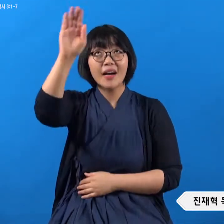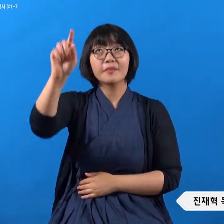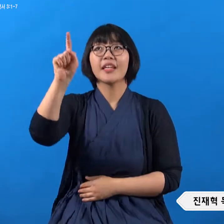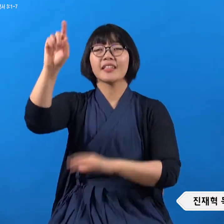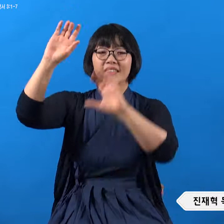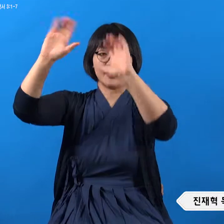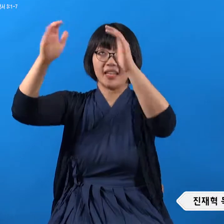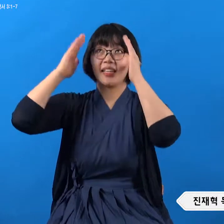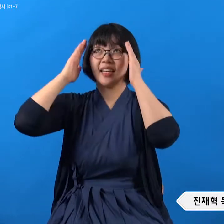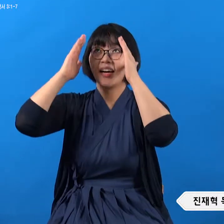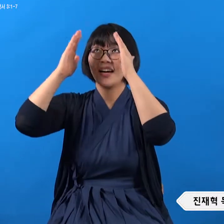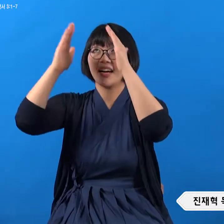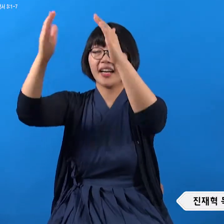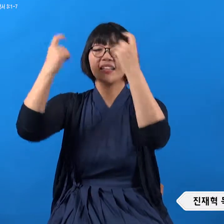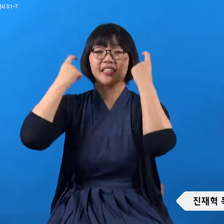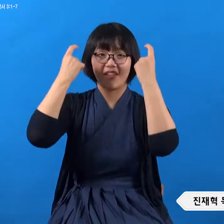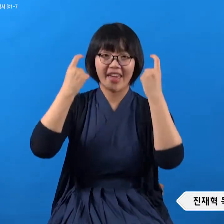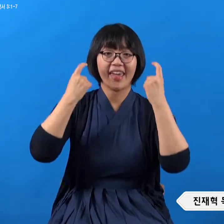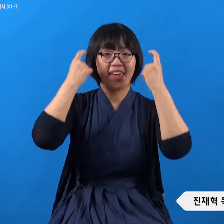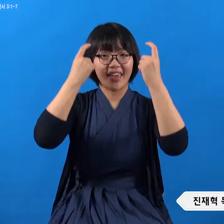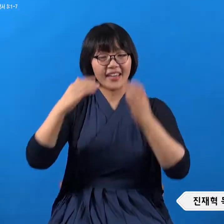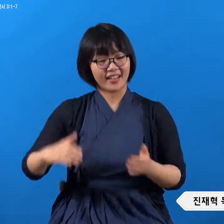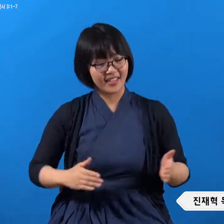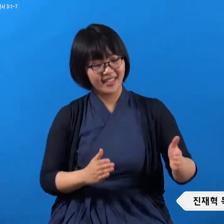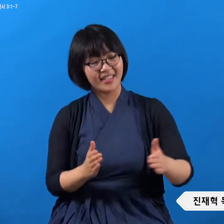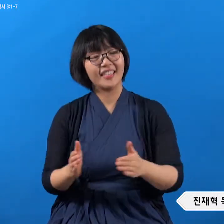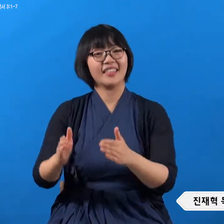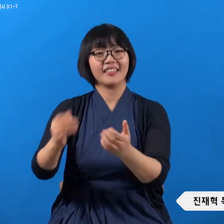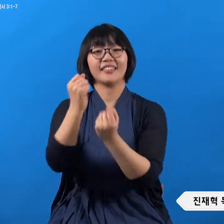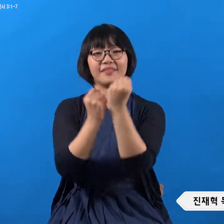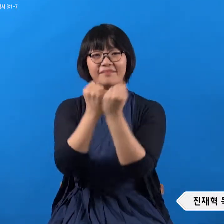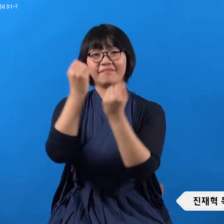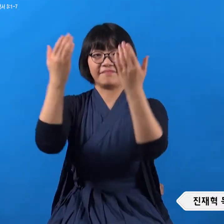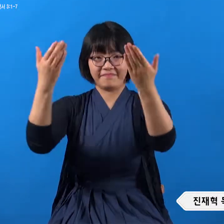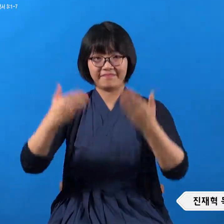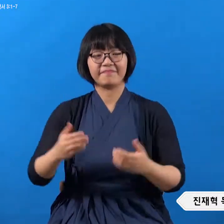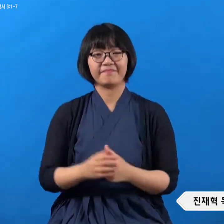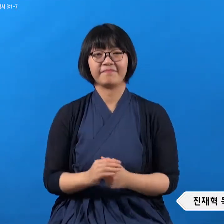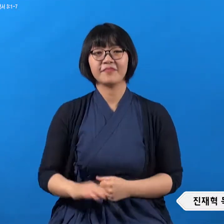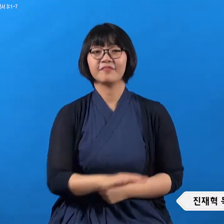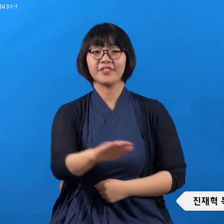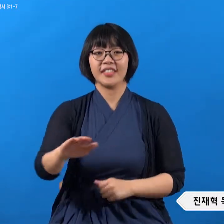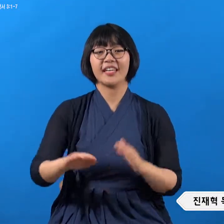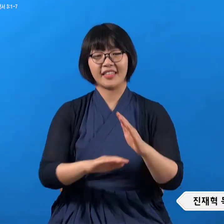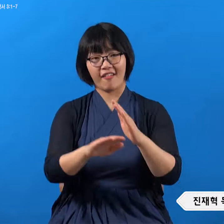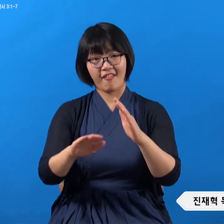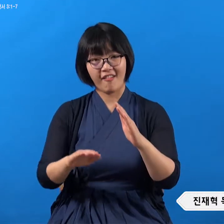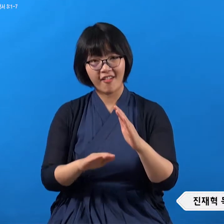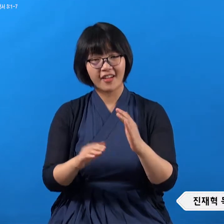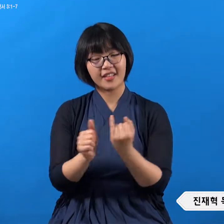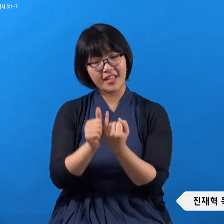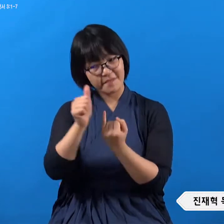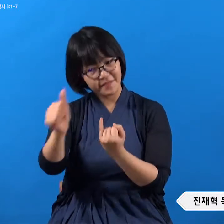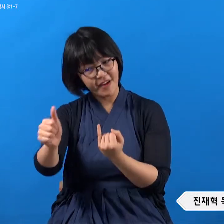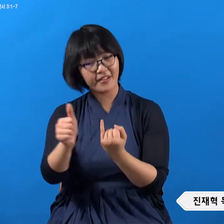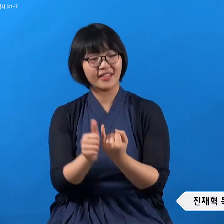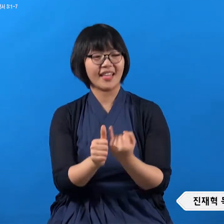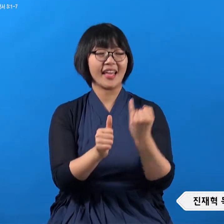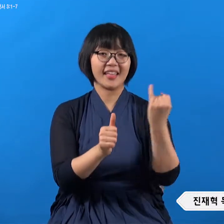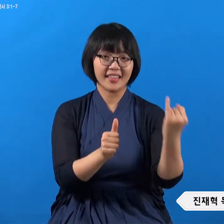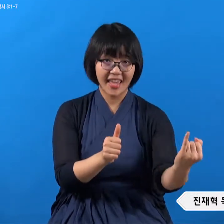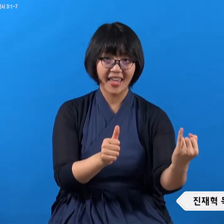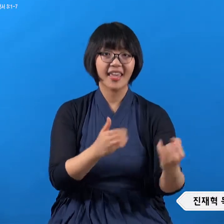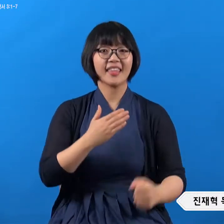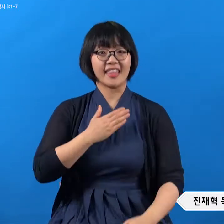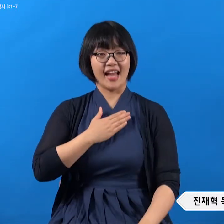세상의 나그네, 그 가정을 말씀하고 계십니다. 우리의 가정이, 우리 남편이,